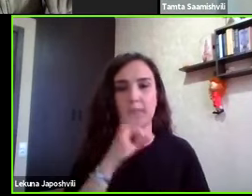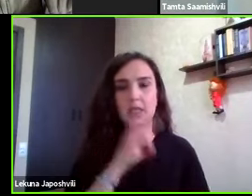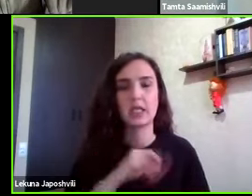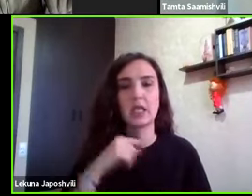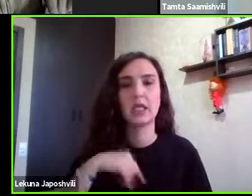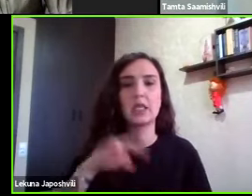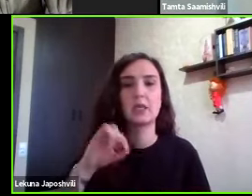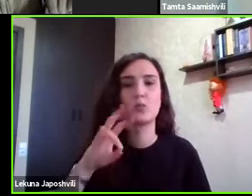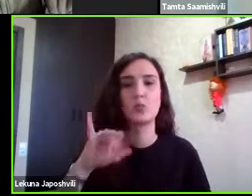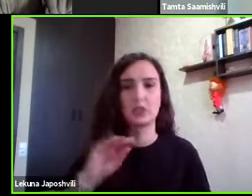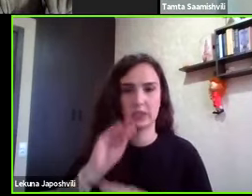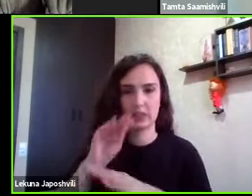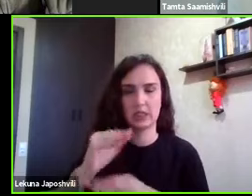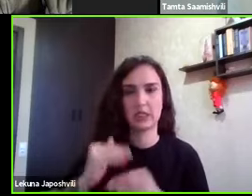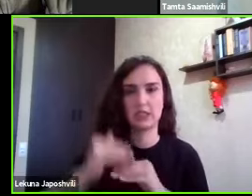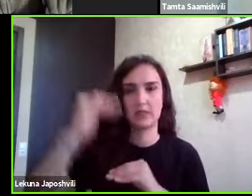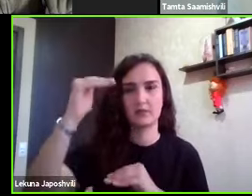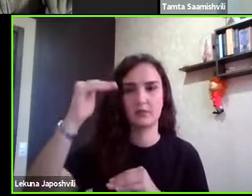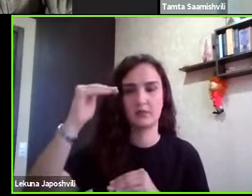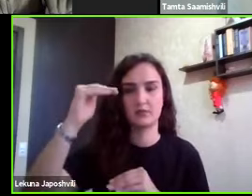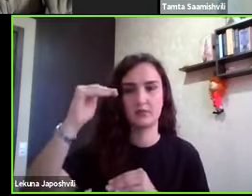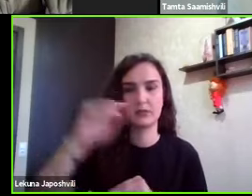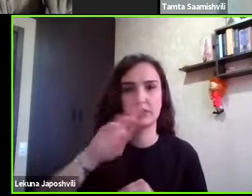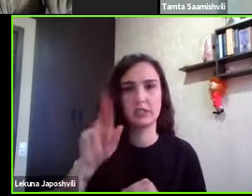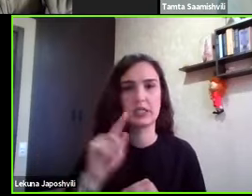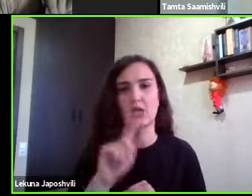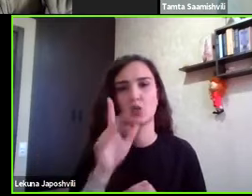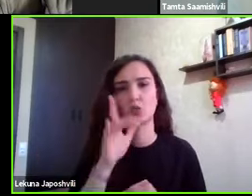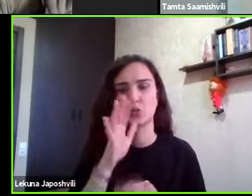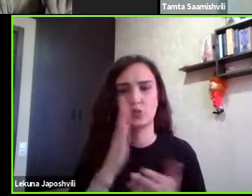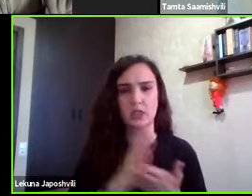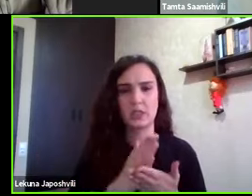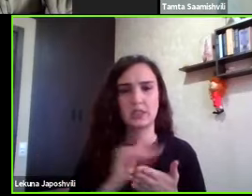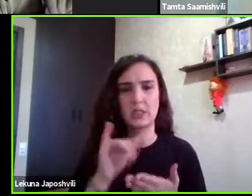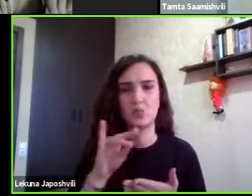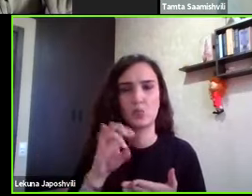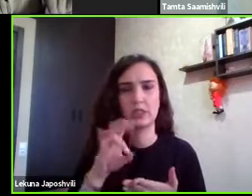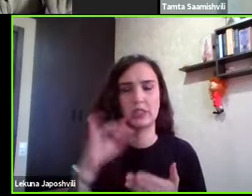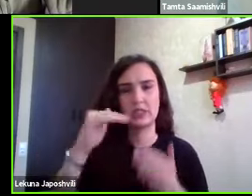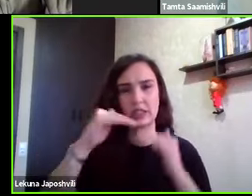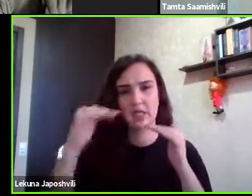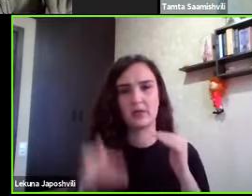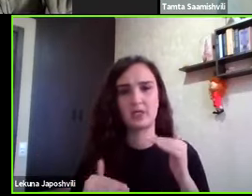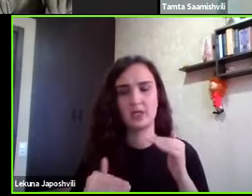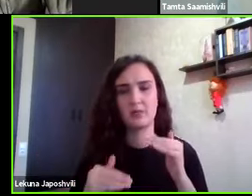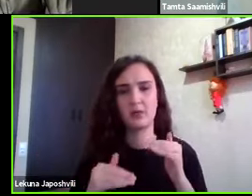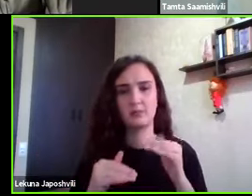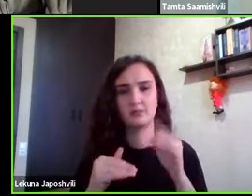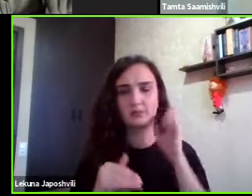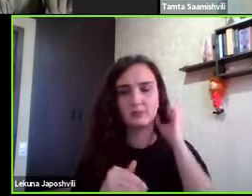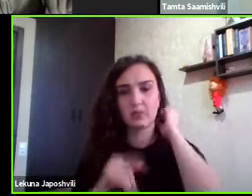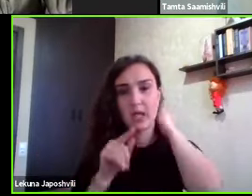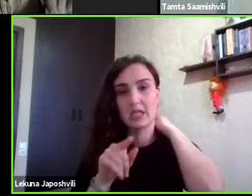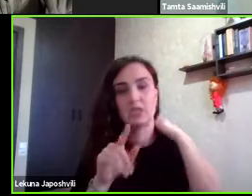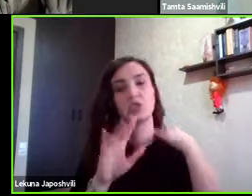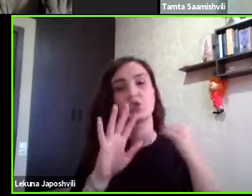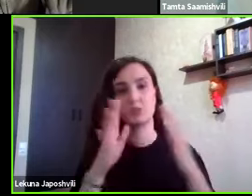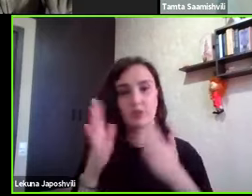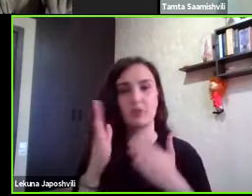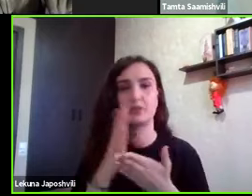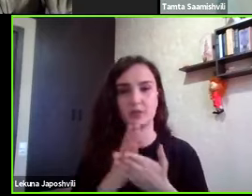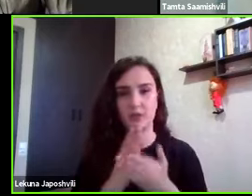იმუნიტეტს აწევს და რა დროს ხდება იმუნიტეტის დაქვეითება. ასეთი შემთხვევებიც